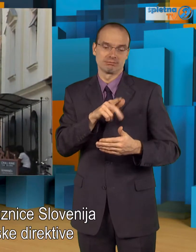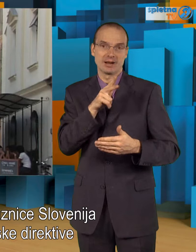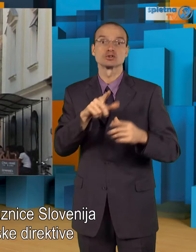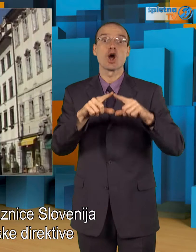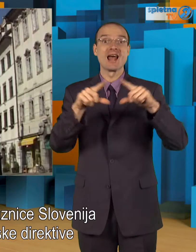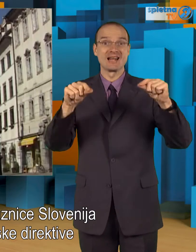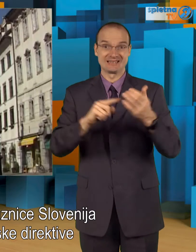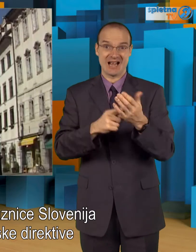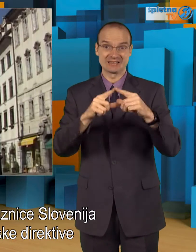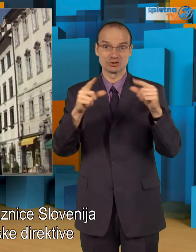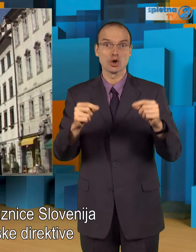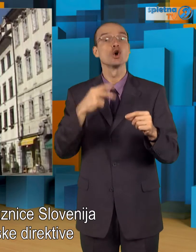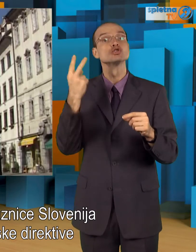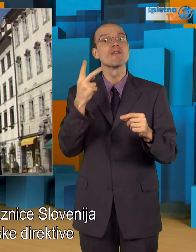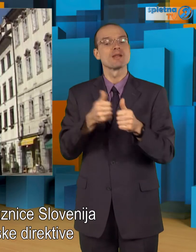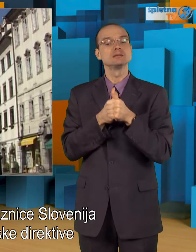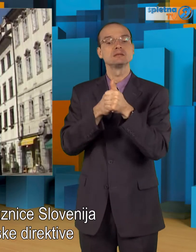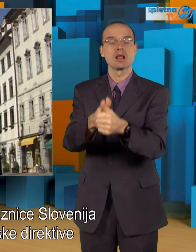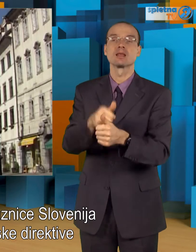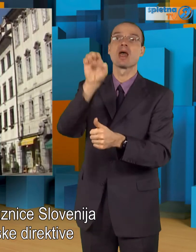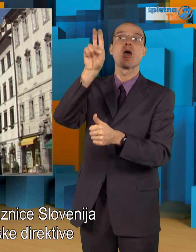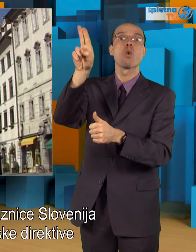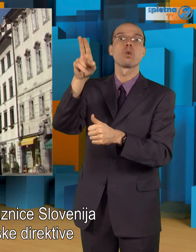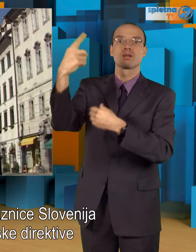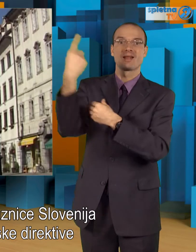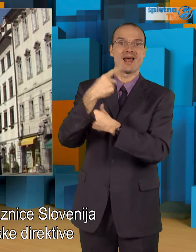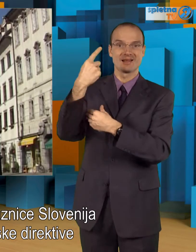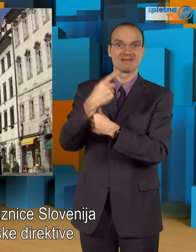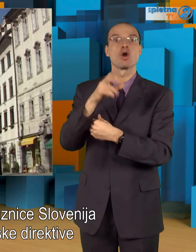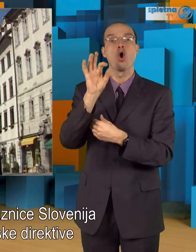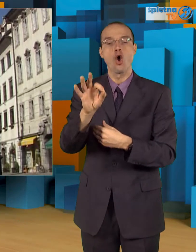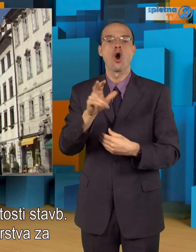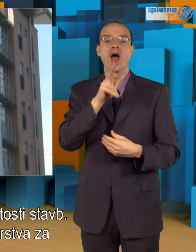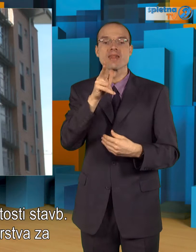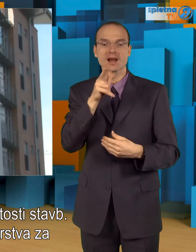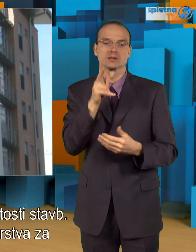sledi zahtevam Evropske direktive o energetski učinkovitosti stavb.